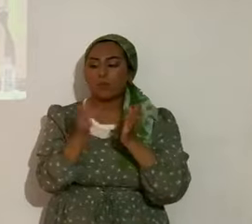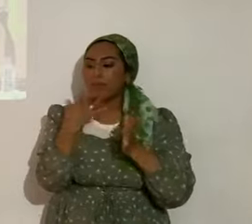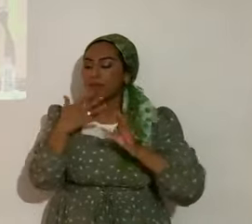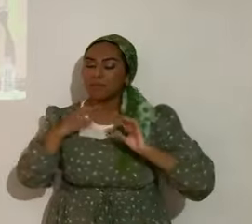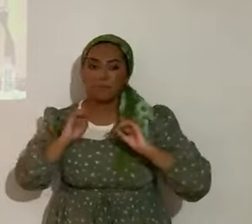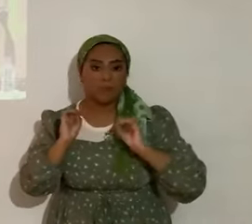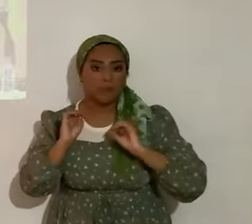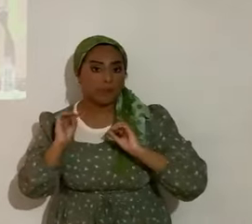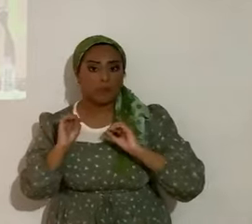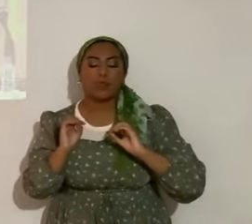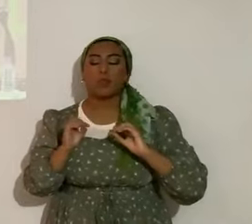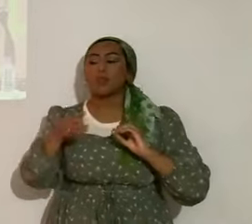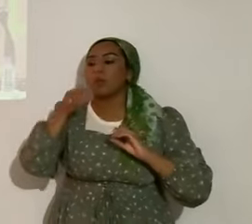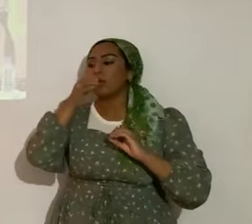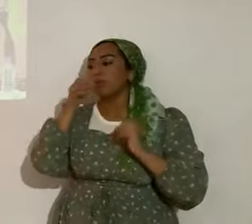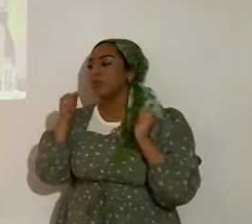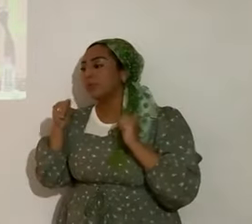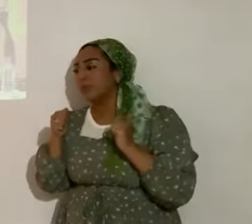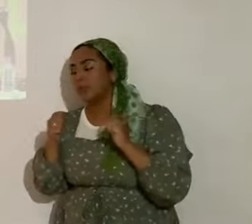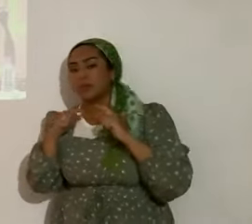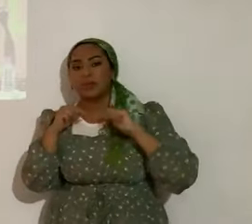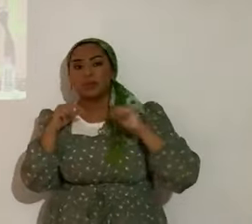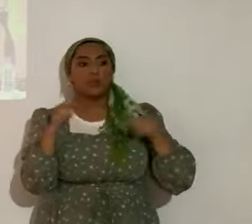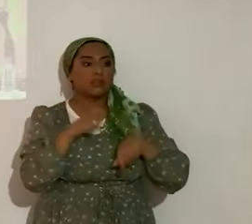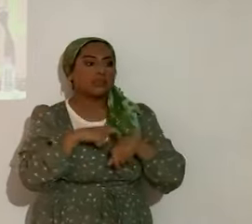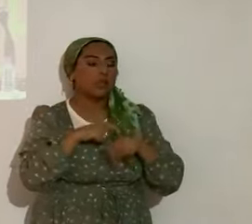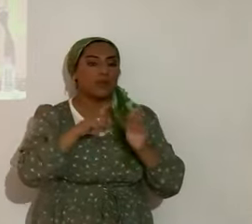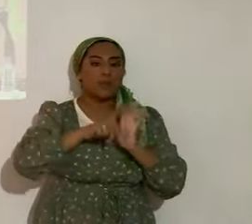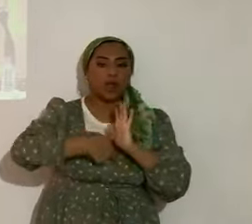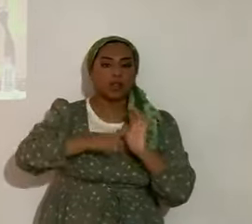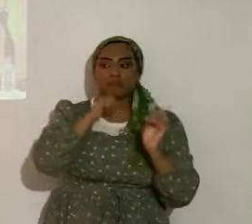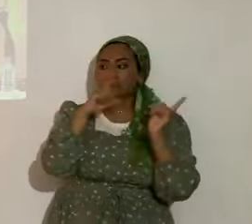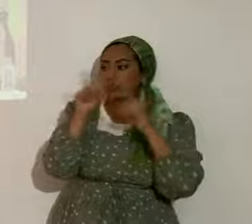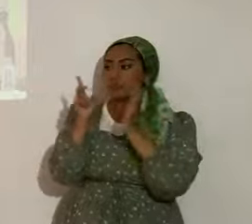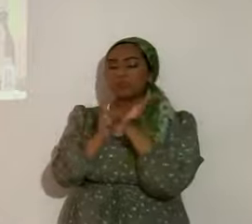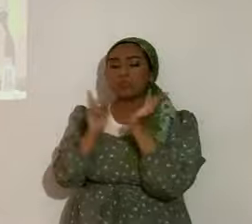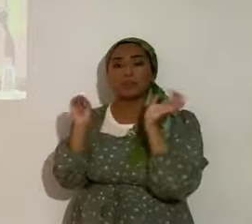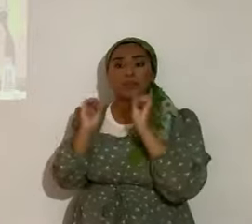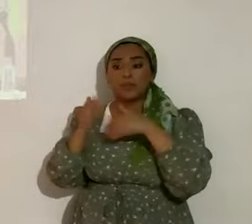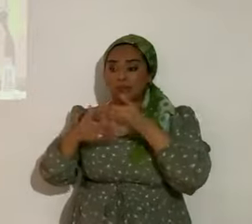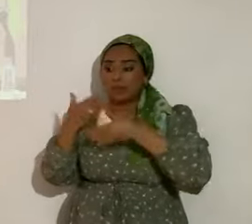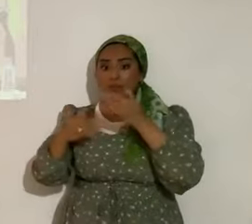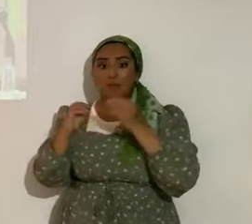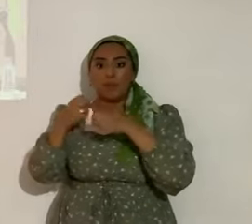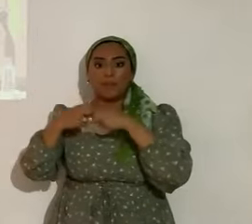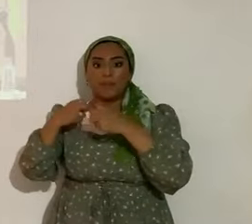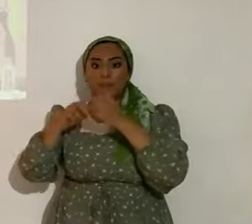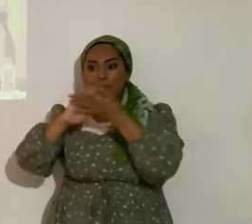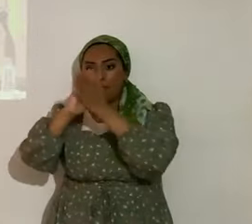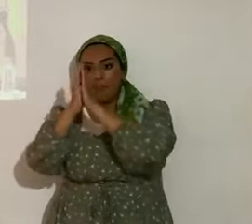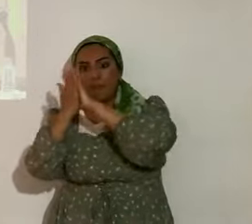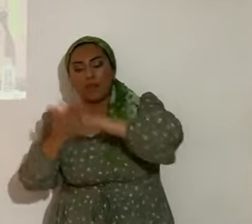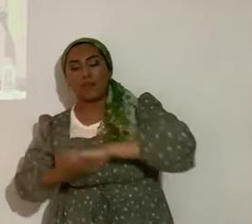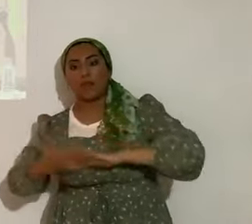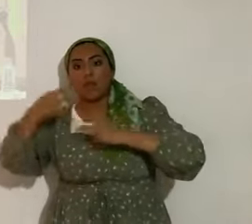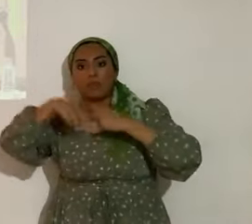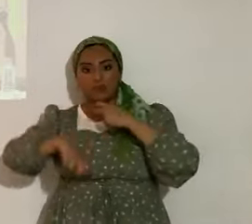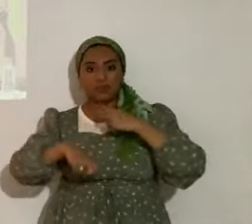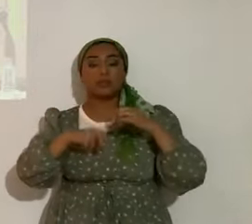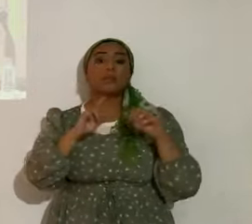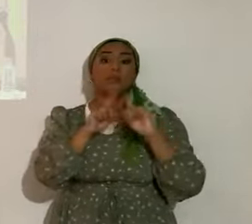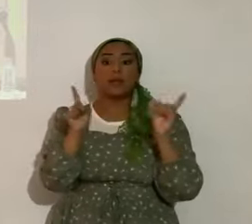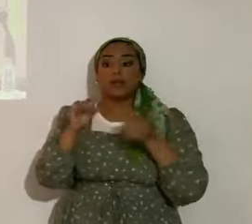no se la cuida y toma cosas frías y demás y se tarda en atenderse con un médico, se le puede complicar con una neumonía. Bueno, en lo